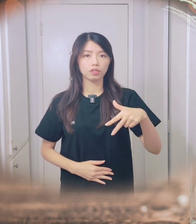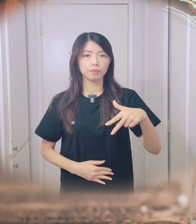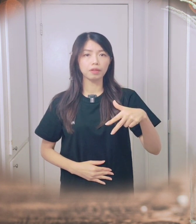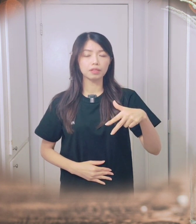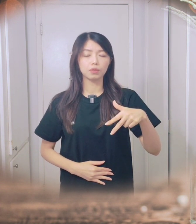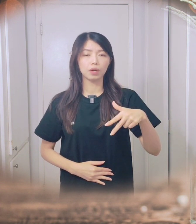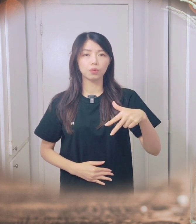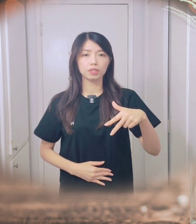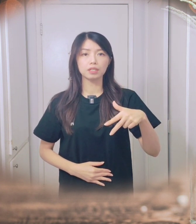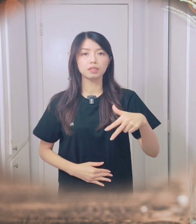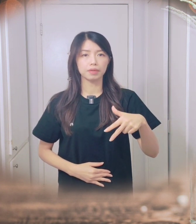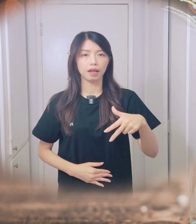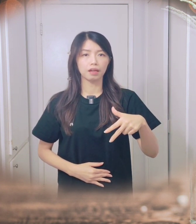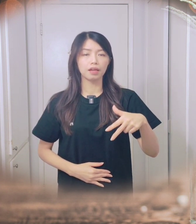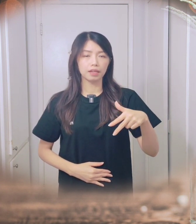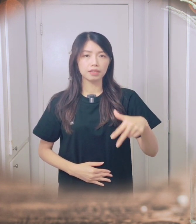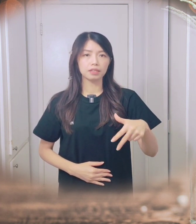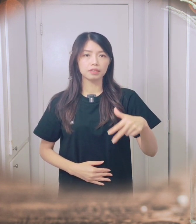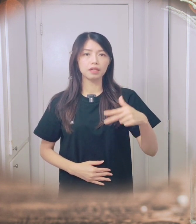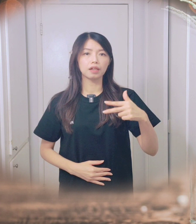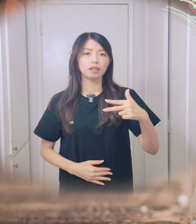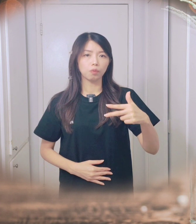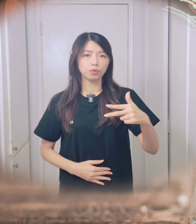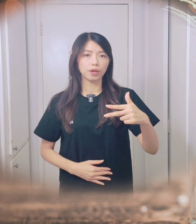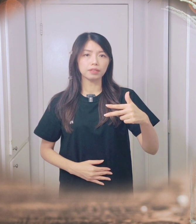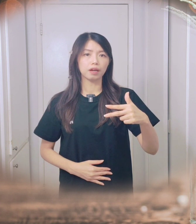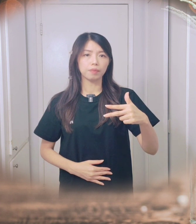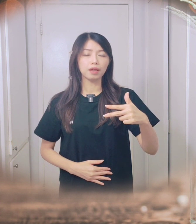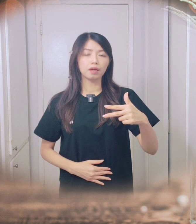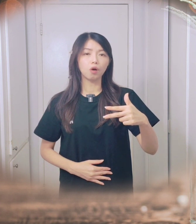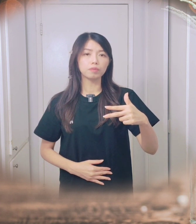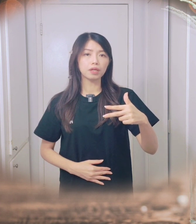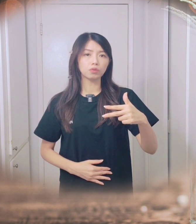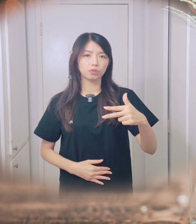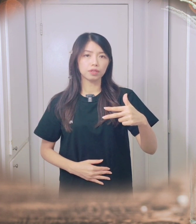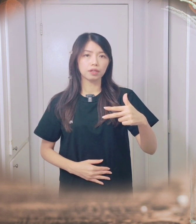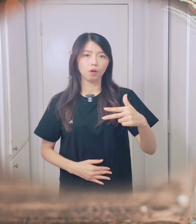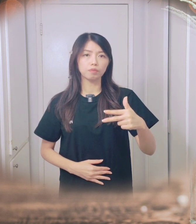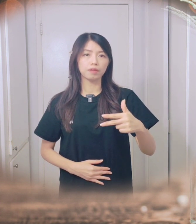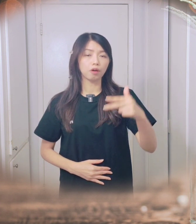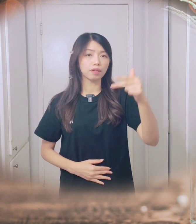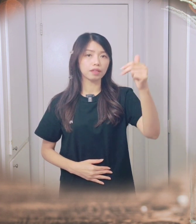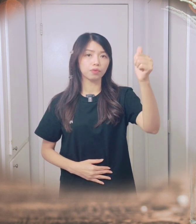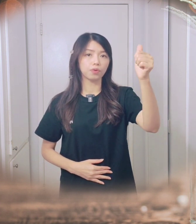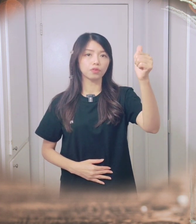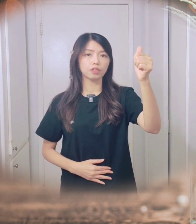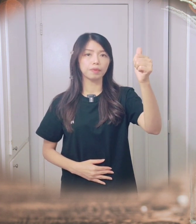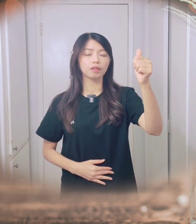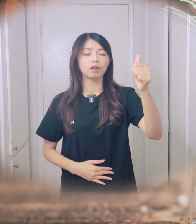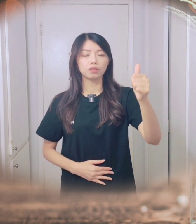이렇게 두시면 지화로 지읒입니다. 이 지읒을 옆으로 하신 다음에 검지하고 중지를 접으면서 살짝